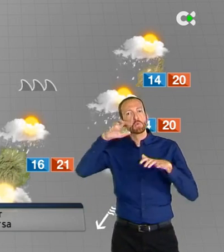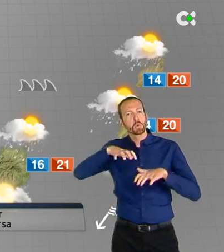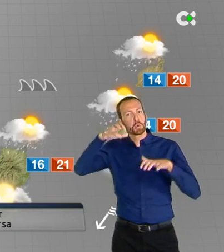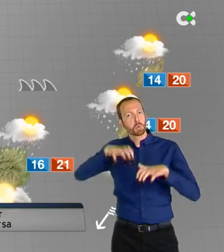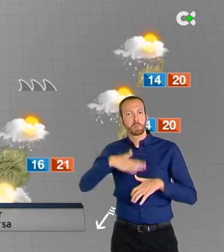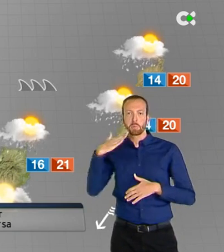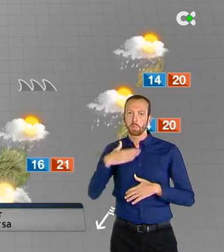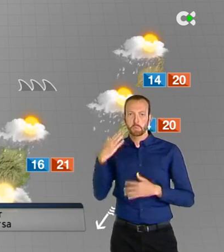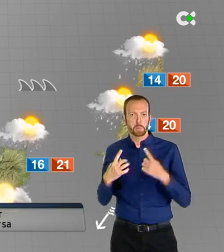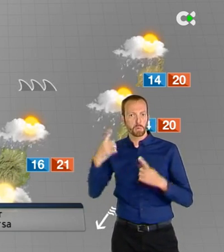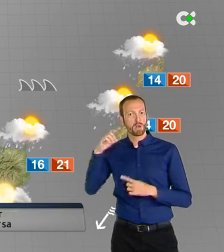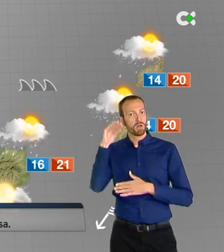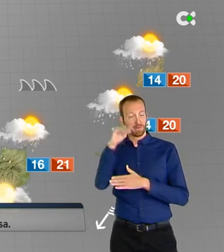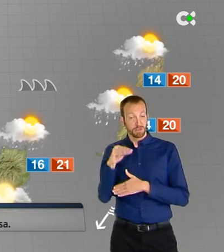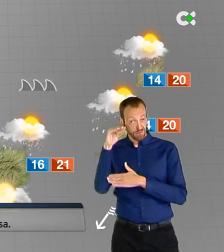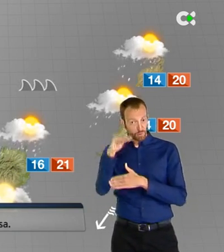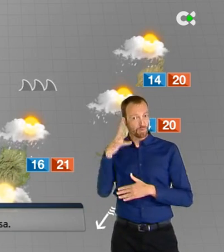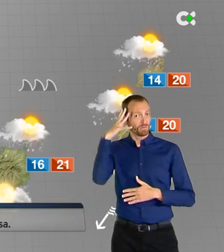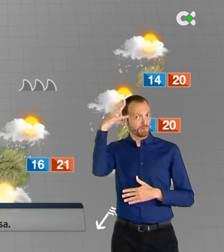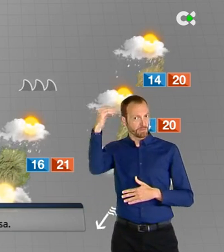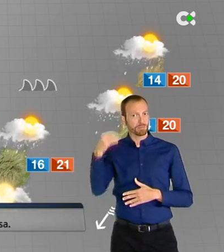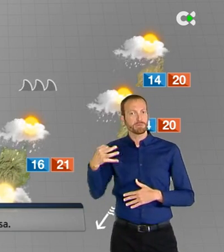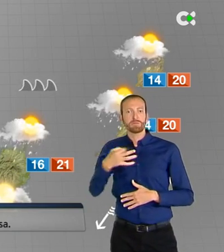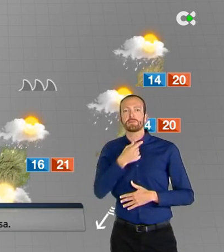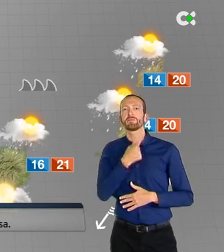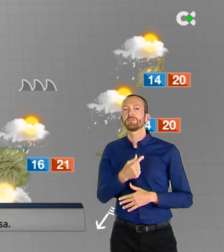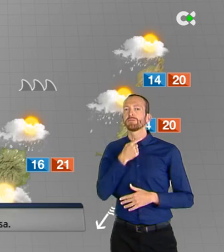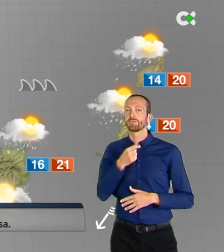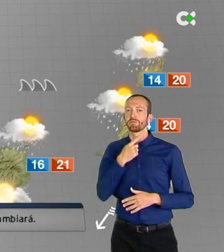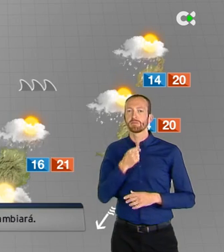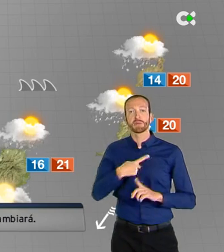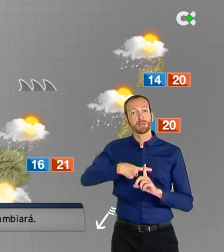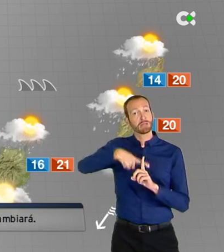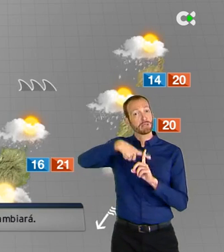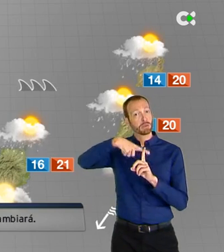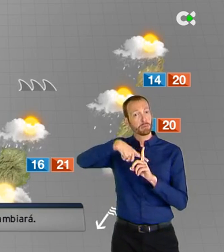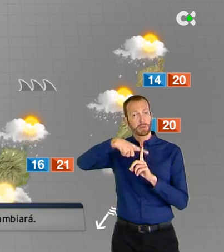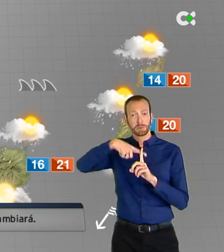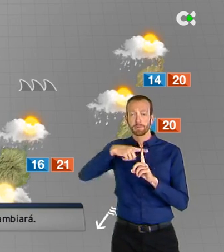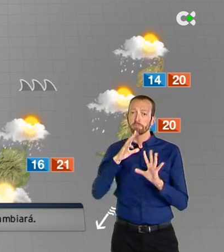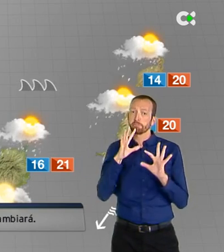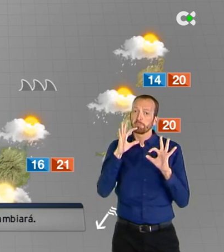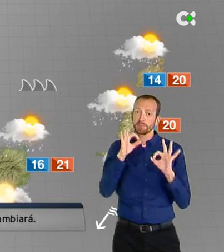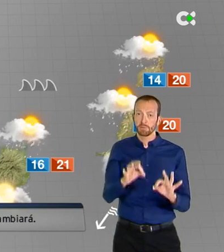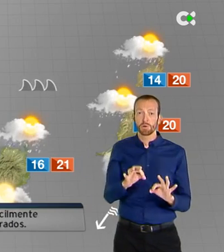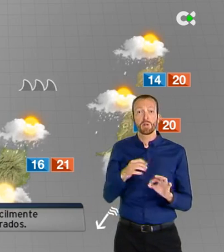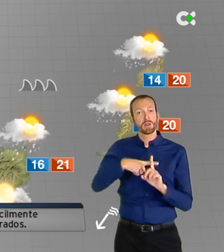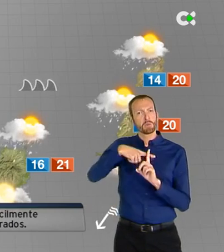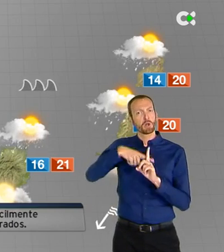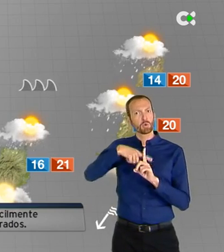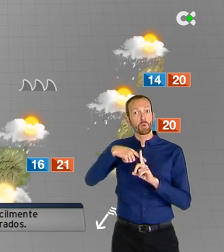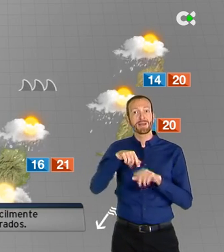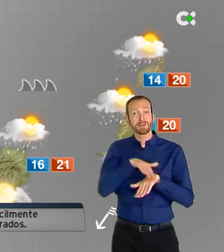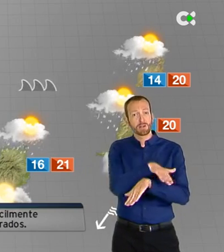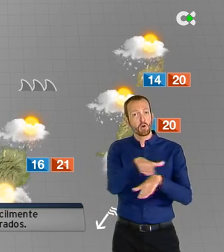de forma débil y dispersa en Fuerteventura, Lanzarote y La Graciosa. Las temperaturas apenas cambiarán. Las